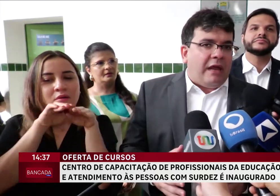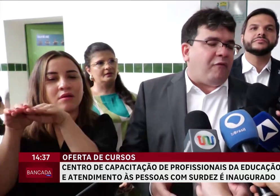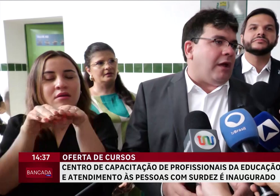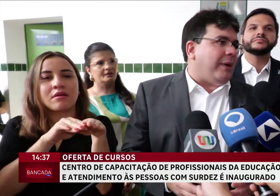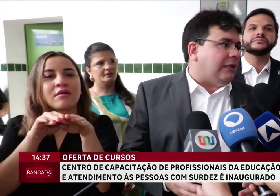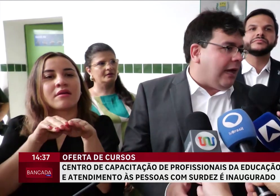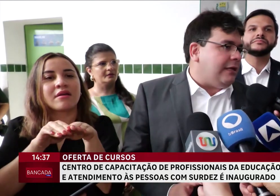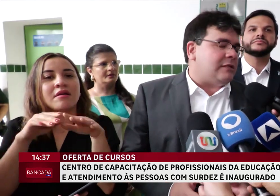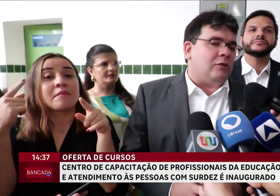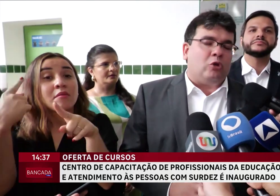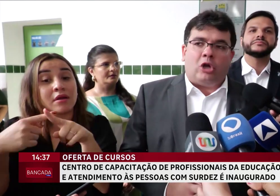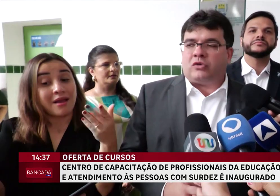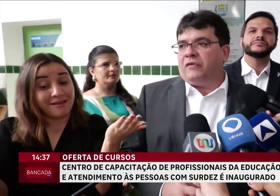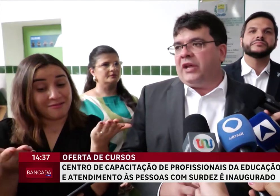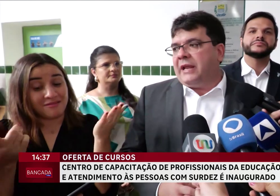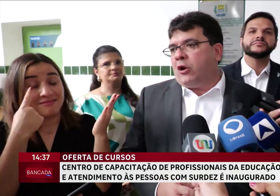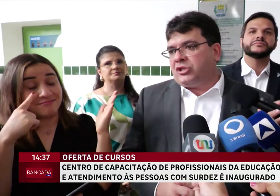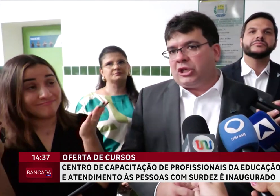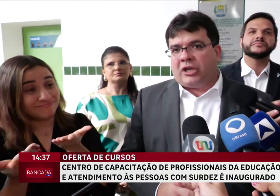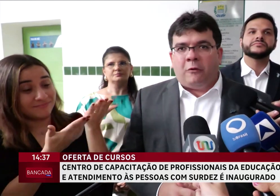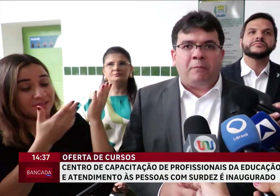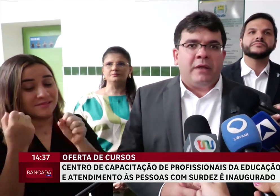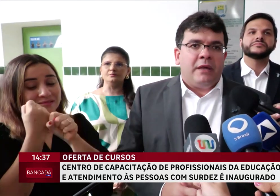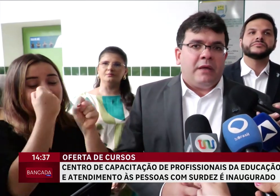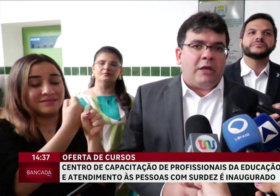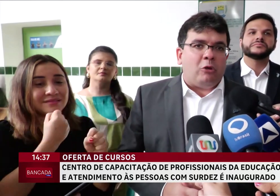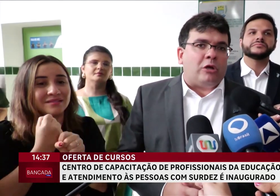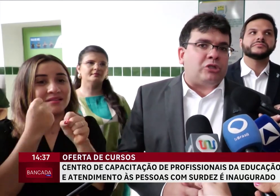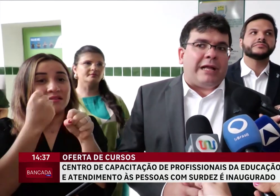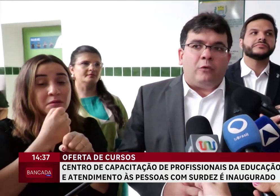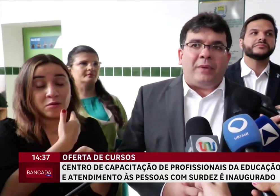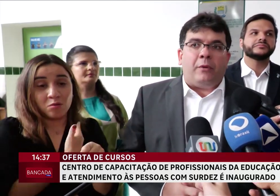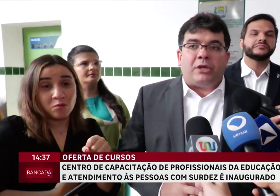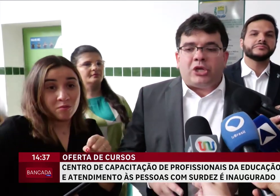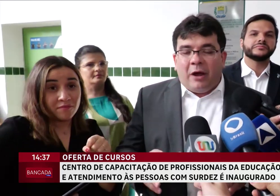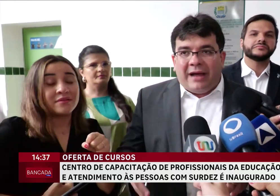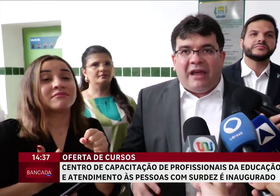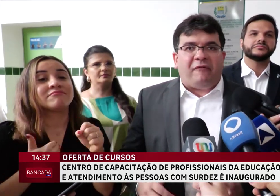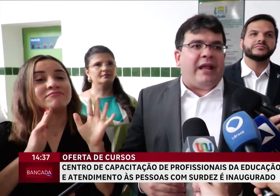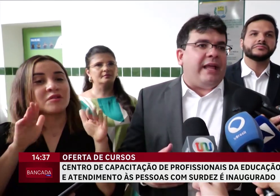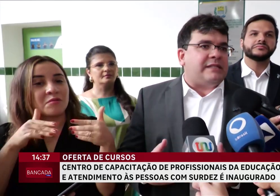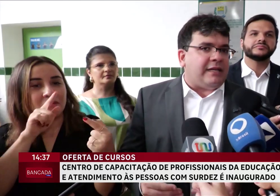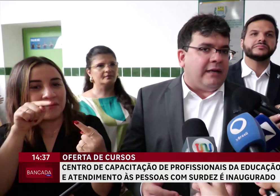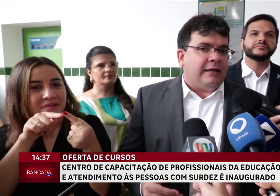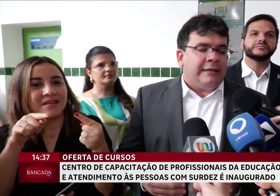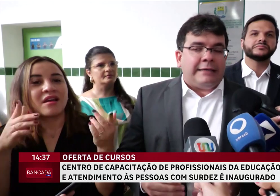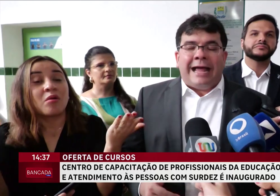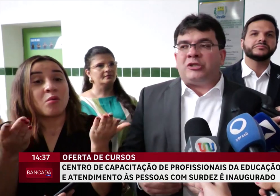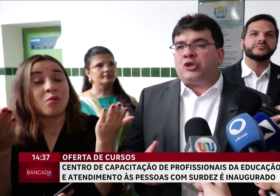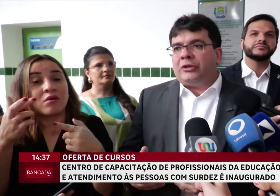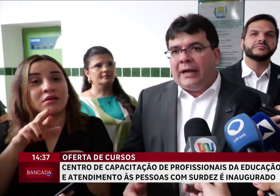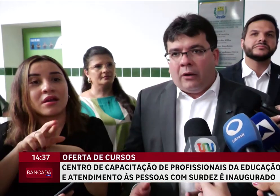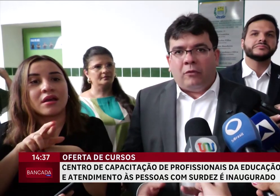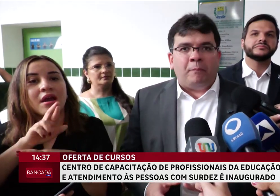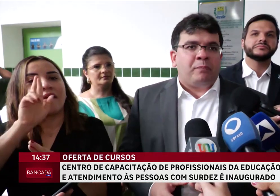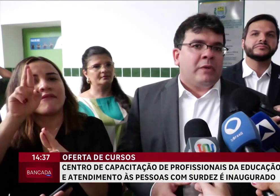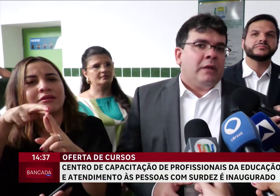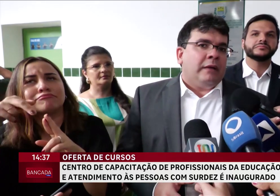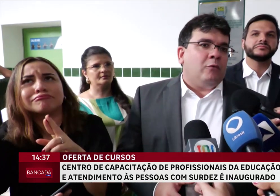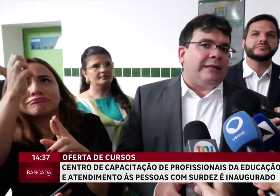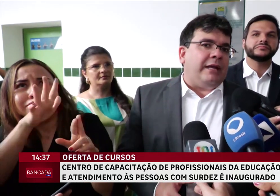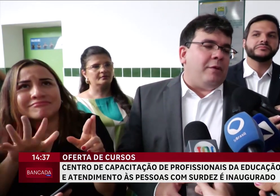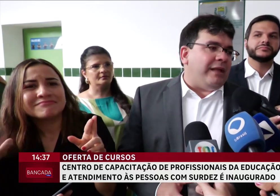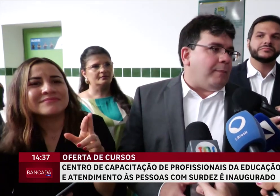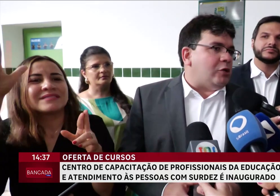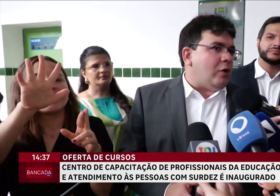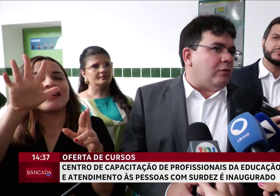que ninguém fica para trás no nosso governo, na nossa gestão, e que o nosso estado do Piauí, que já é uma referência nacional